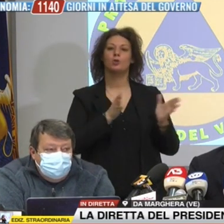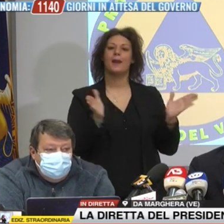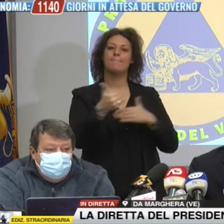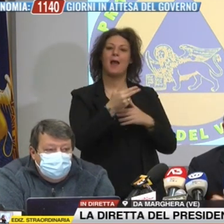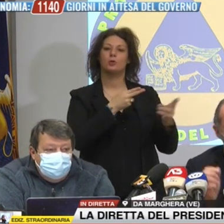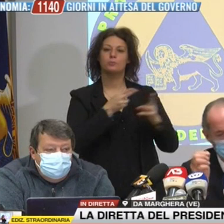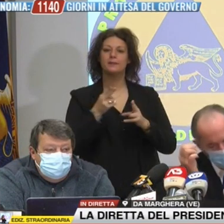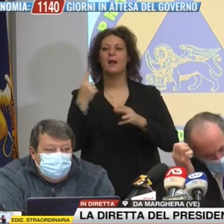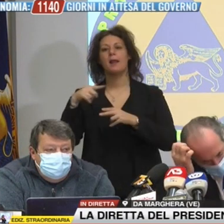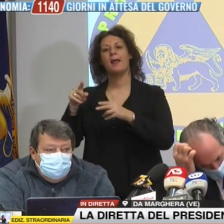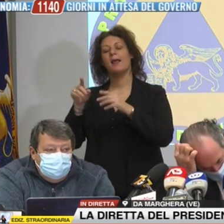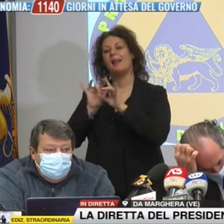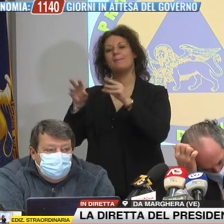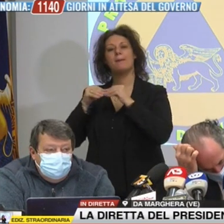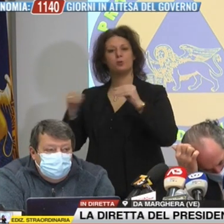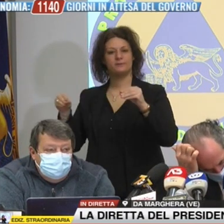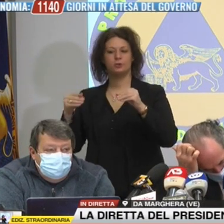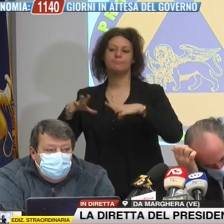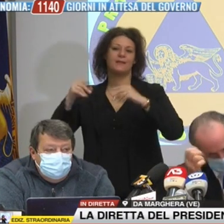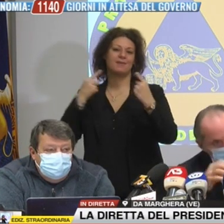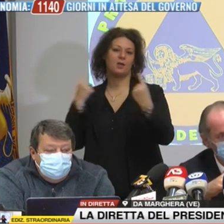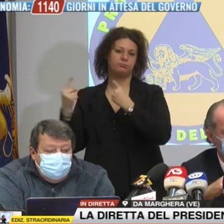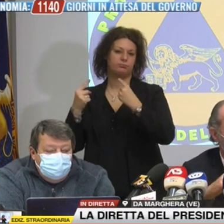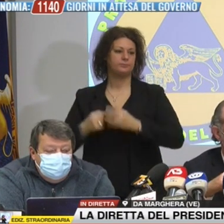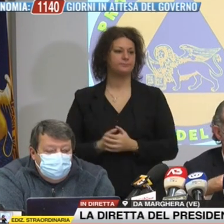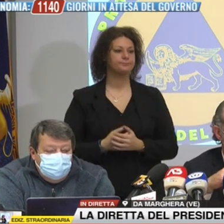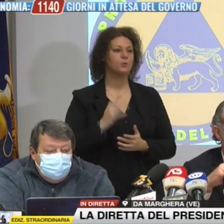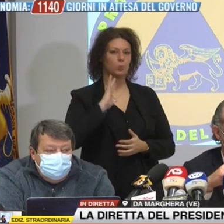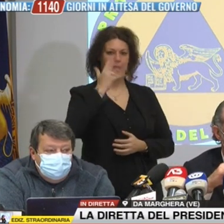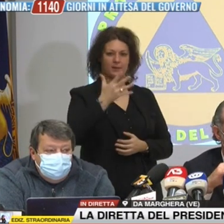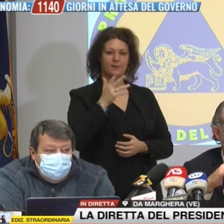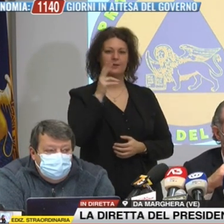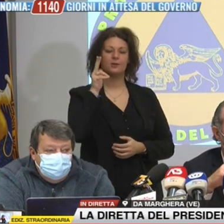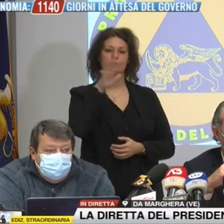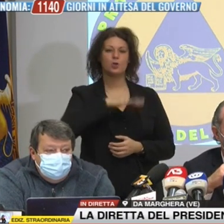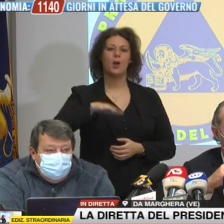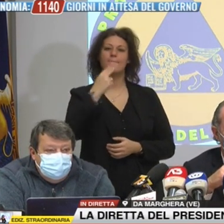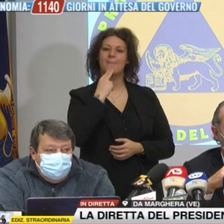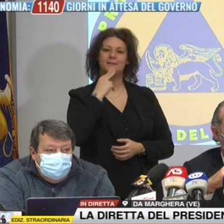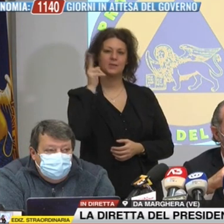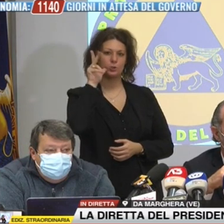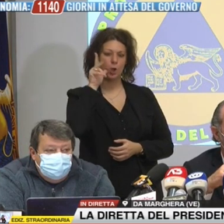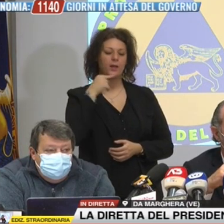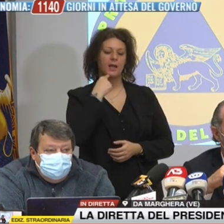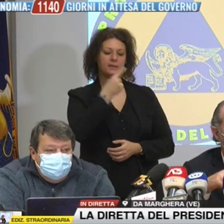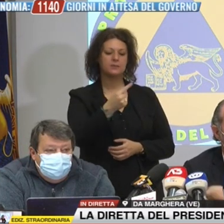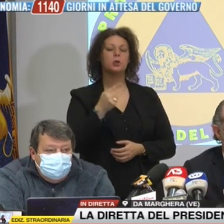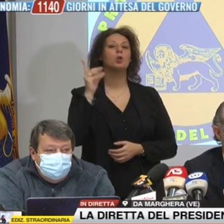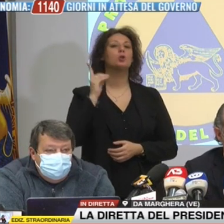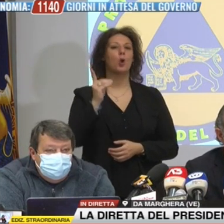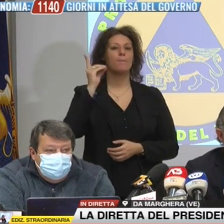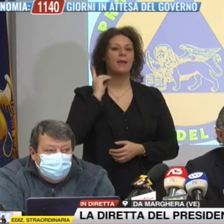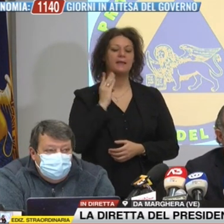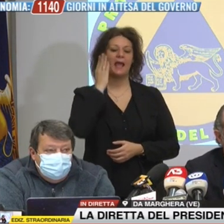l'ultima domanda e poi volevo per argomento, questa è Francesca di Mestre. Sì. Dice che domenica è stata al bar con un'amica, siamo portati insieme